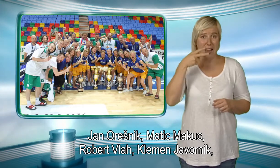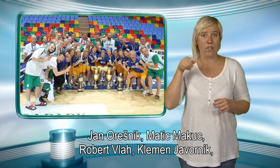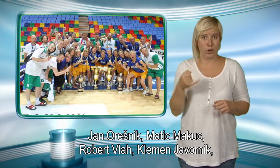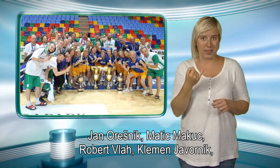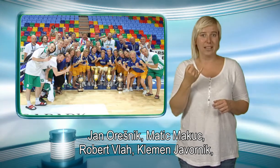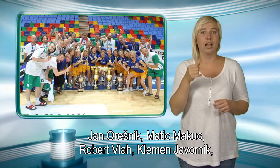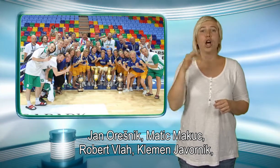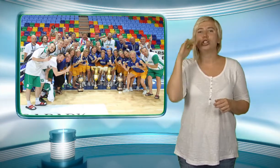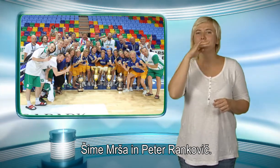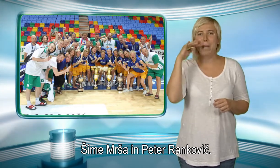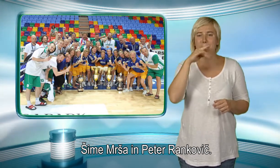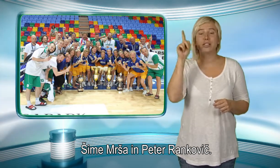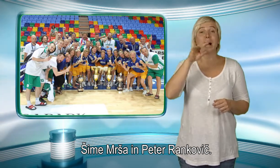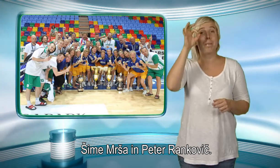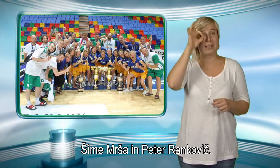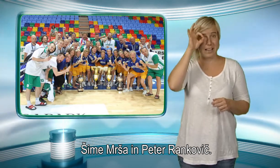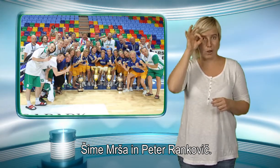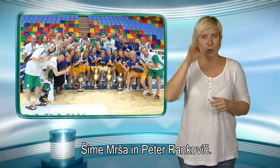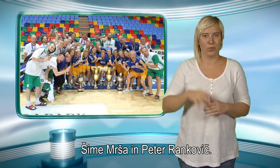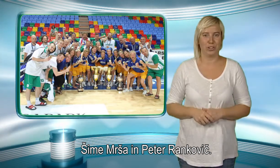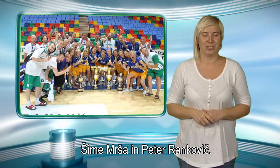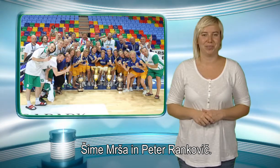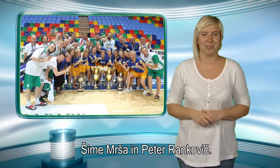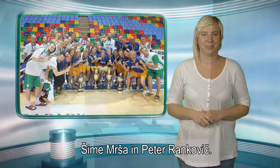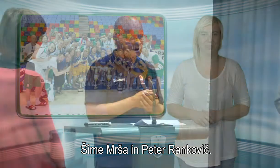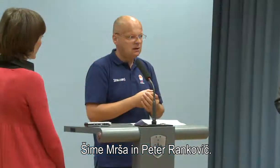Klemen Javornik, Šime Mrša in Peter Ranković.